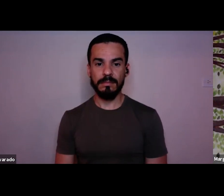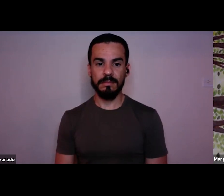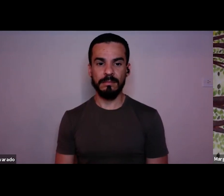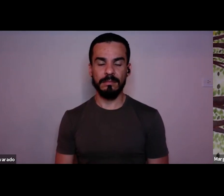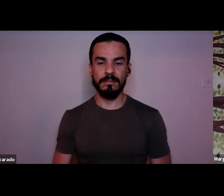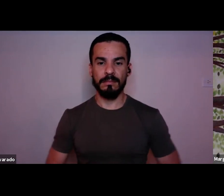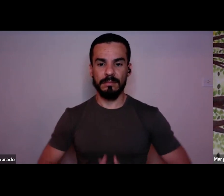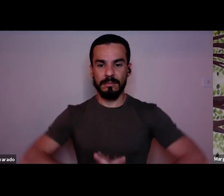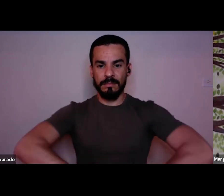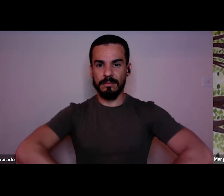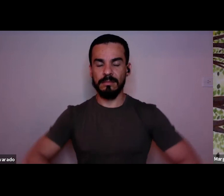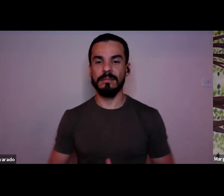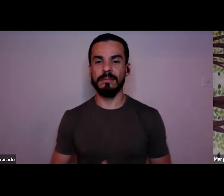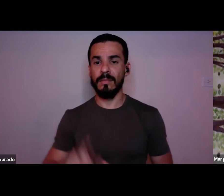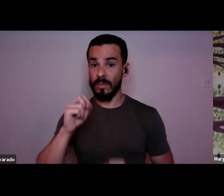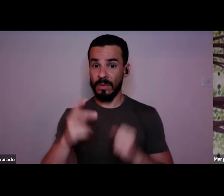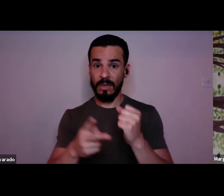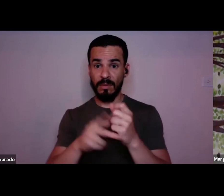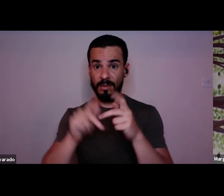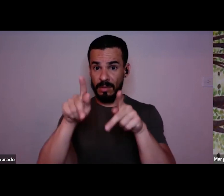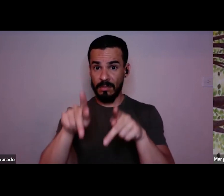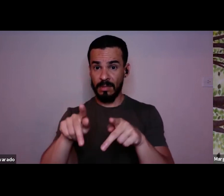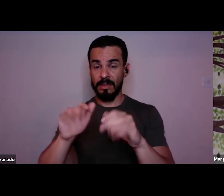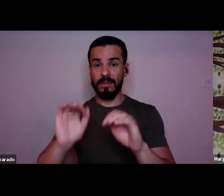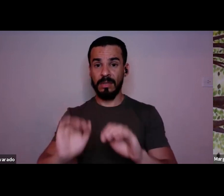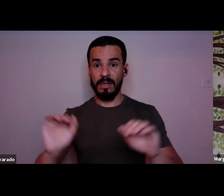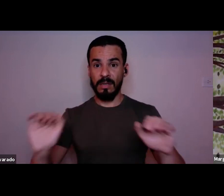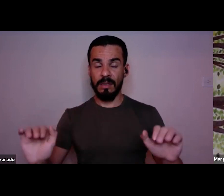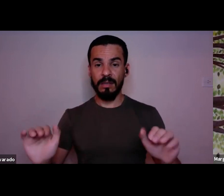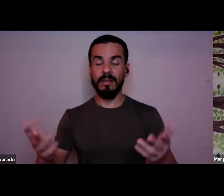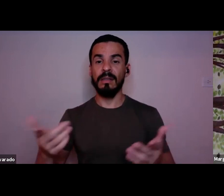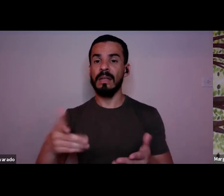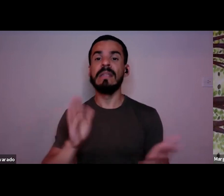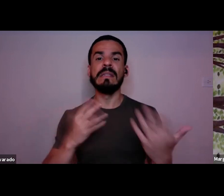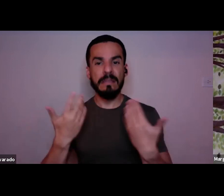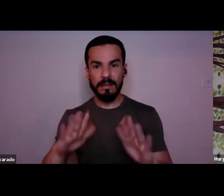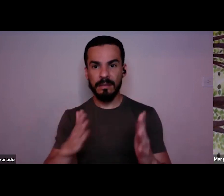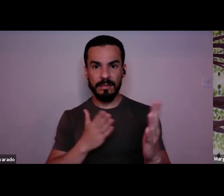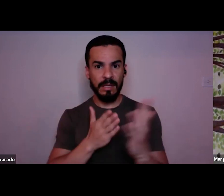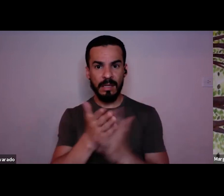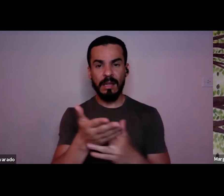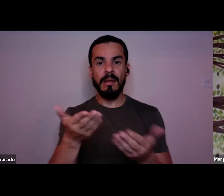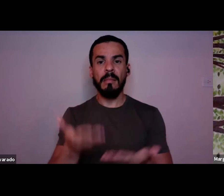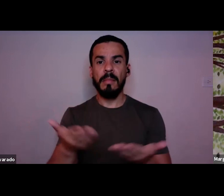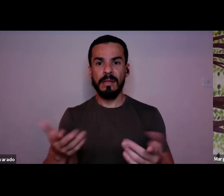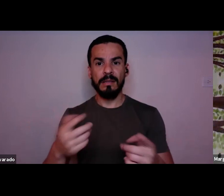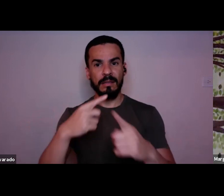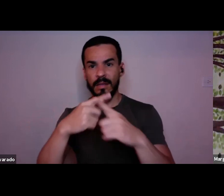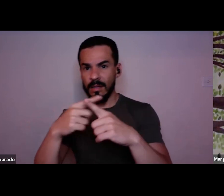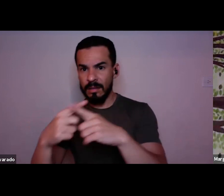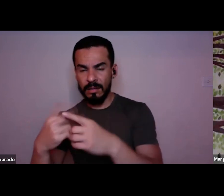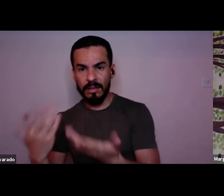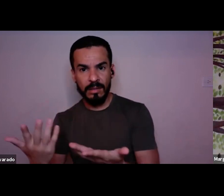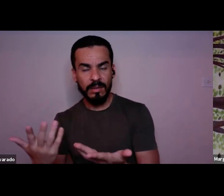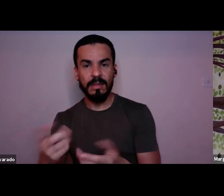Permíteme dice una vez que una persona menor de edad ha accedido a material inadecuado de